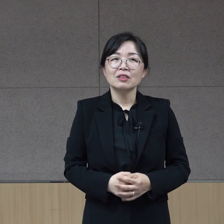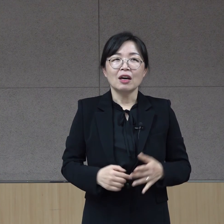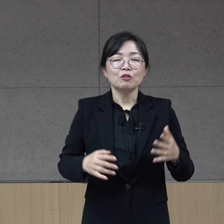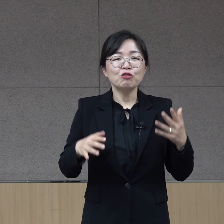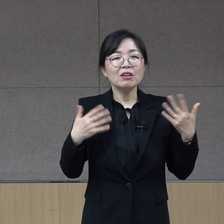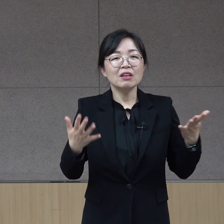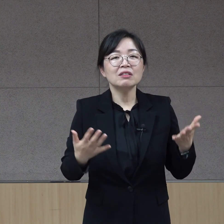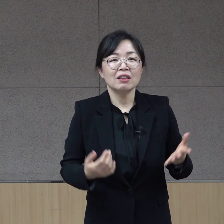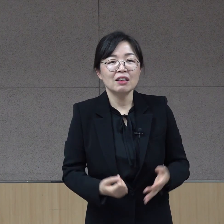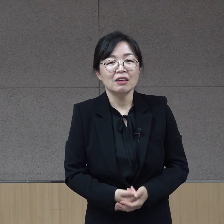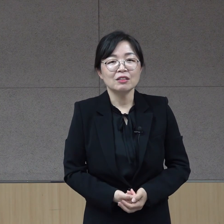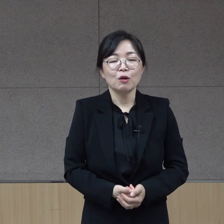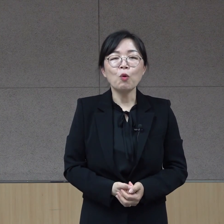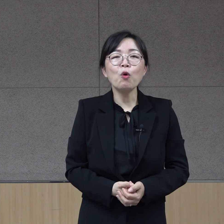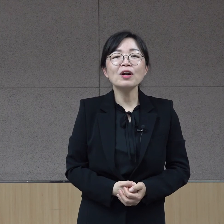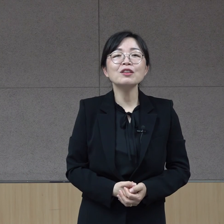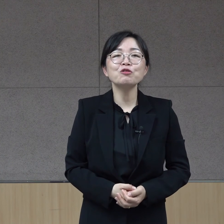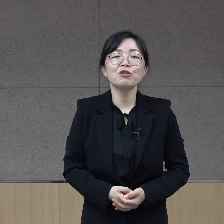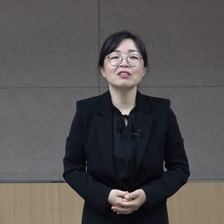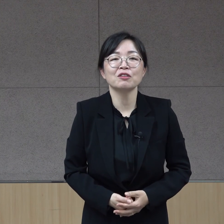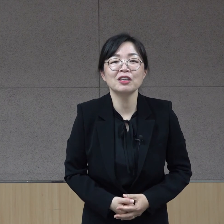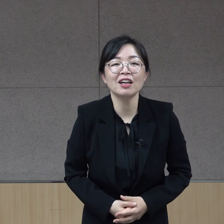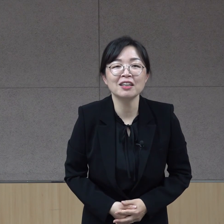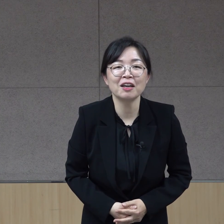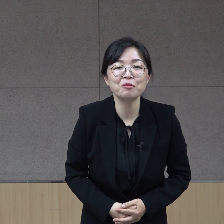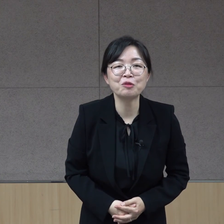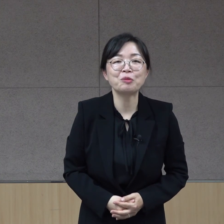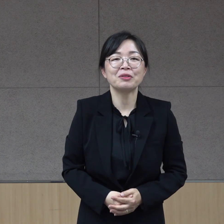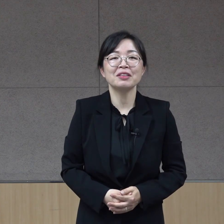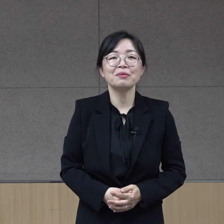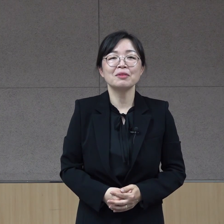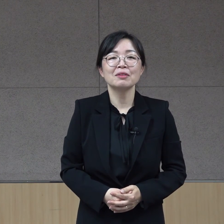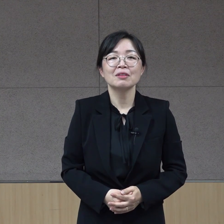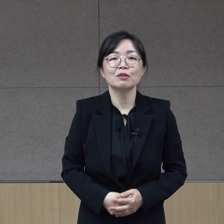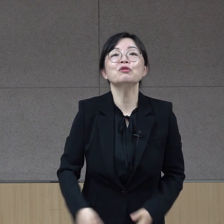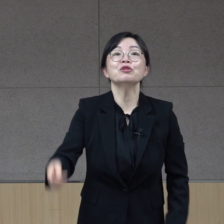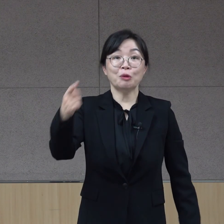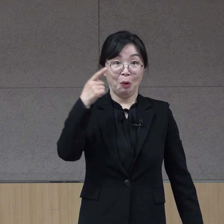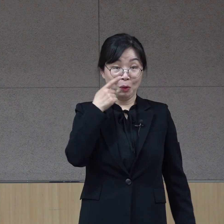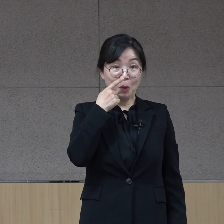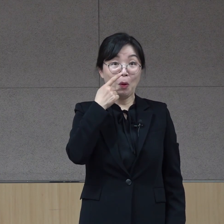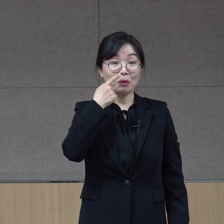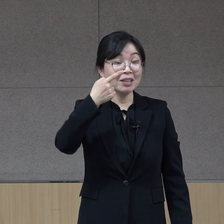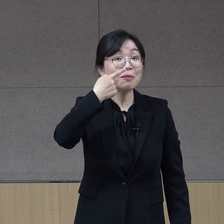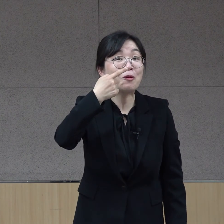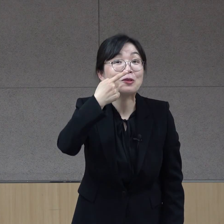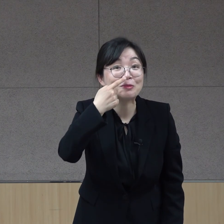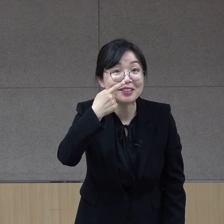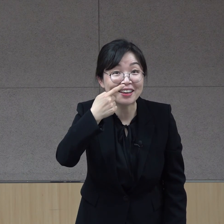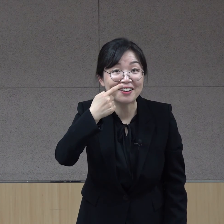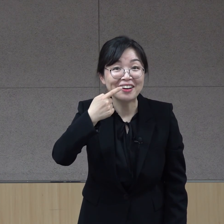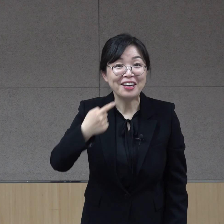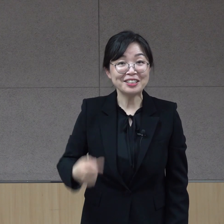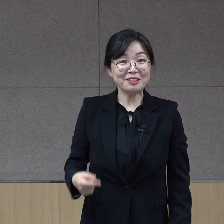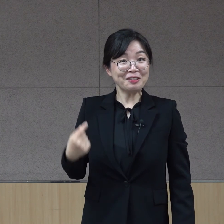자, 수화를 할 때, 자, 코라는 수화는 어떻게 할까요? 물어보면 선생님, 그렇죠. 코. 그냥 이렇게 보여주면 돼요. 자, 그러면